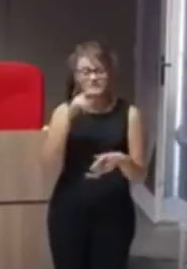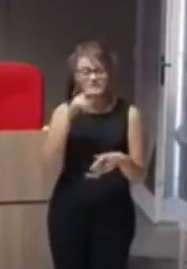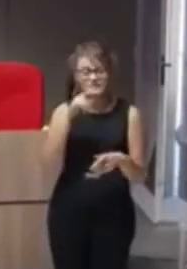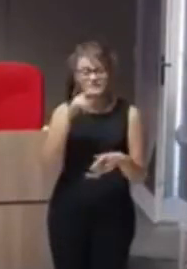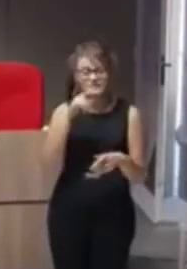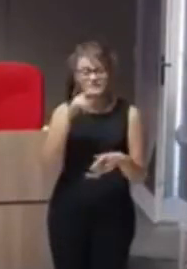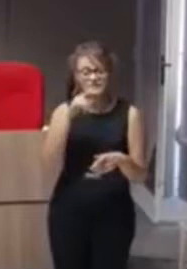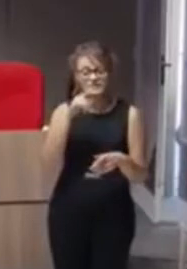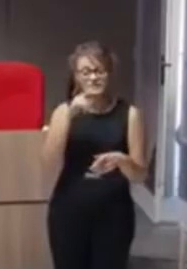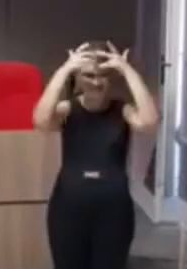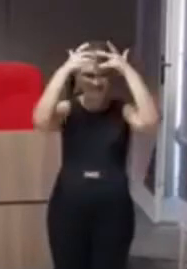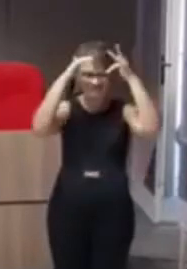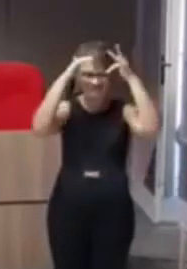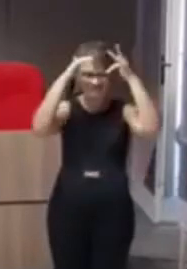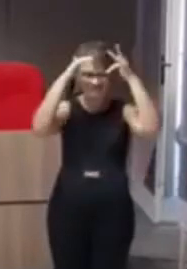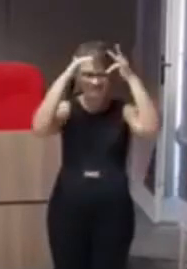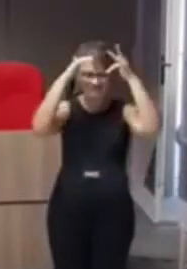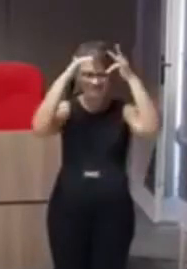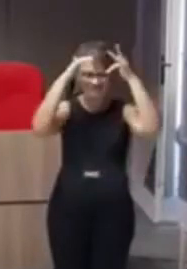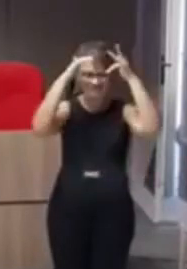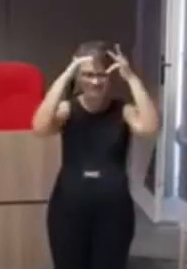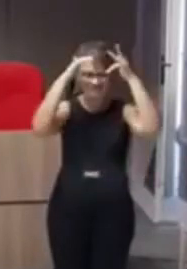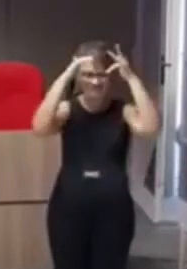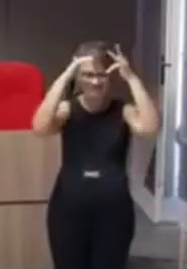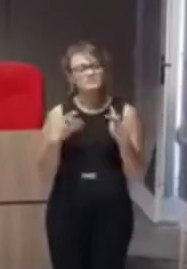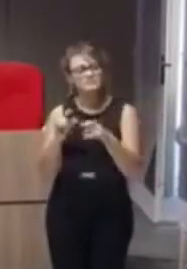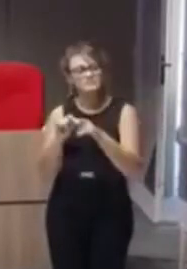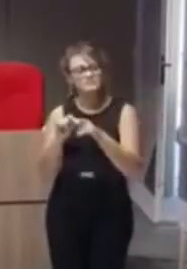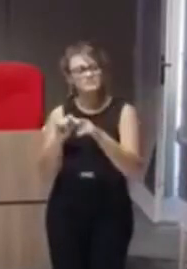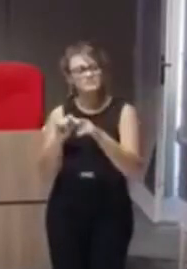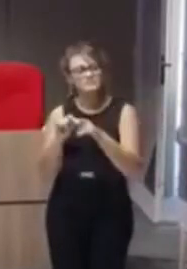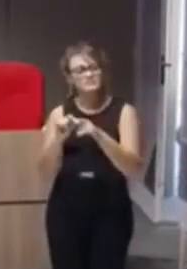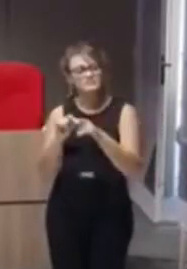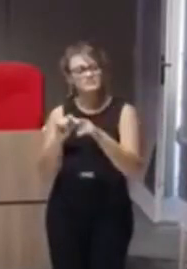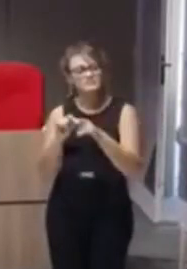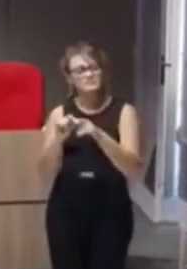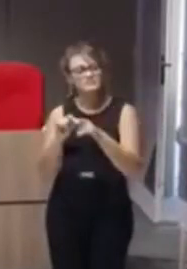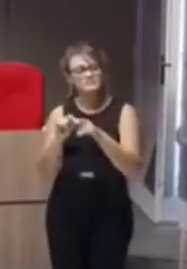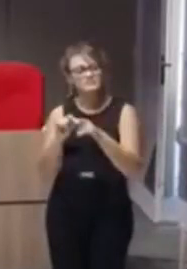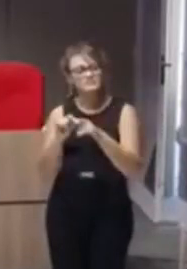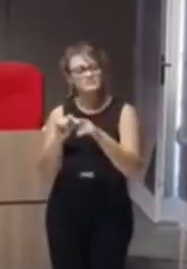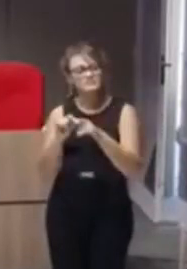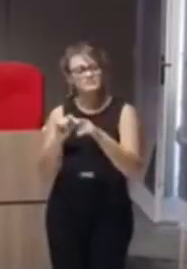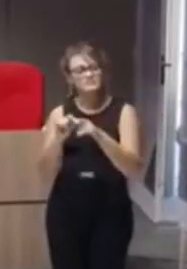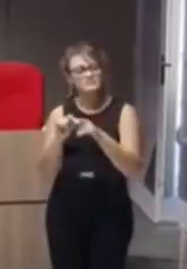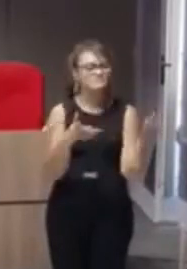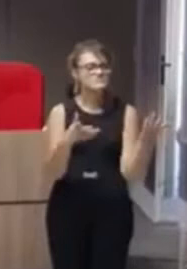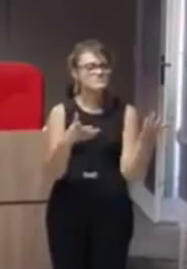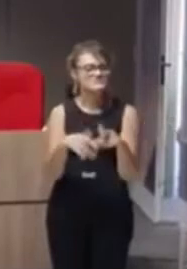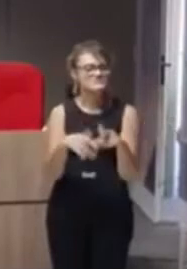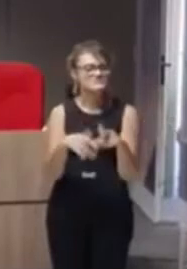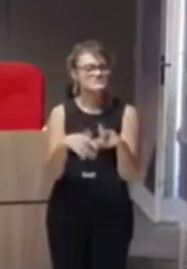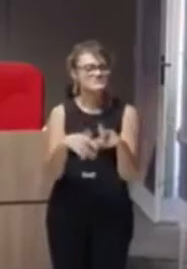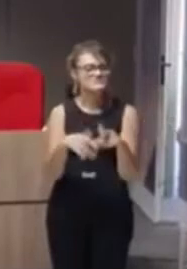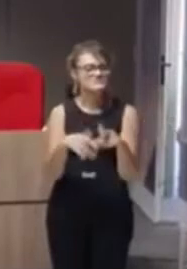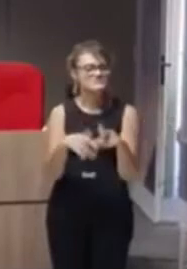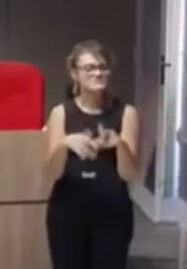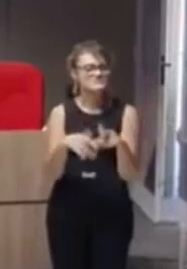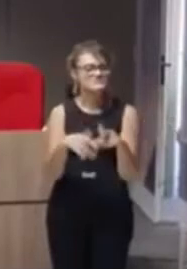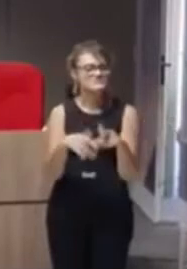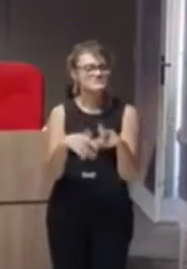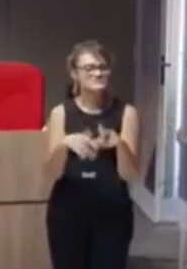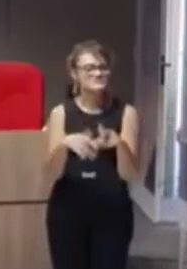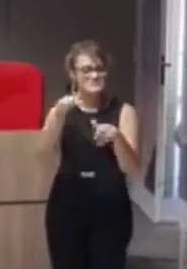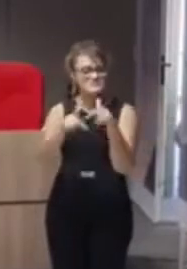trabalho passam a fazer parte, então, da análise, do olhar, da diligência do Ministério Público no